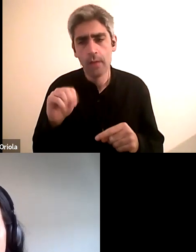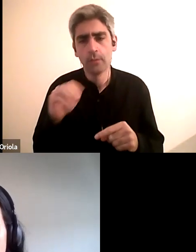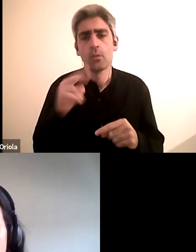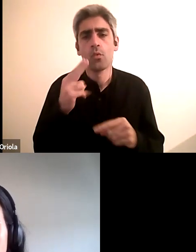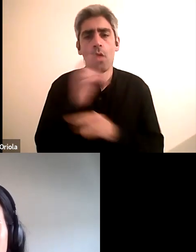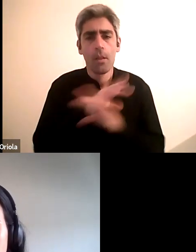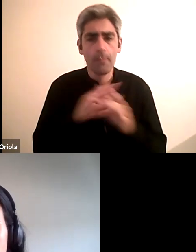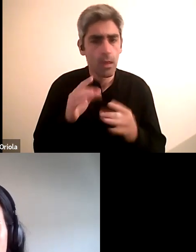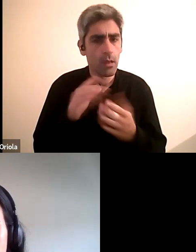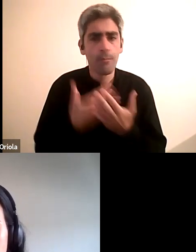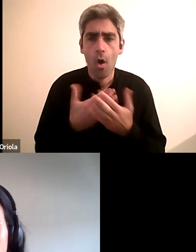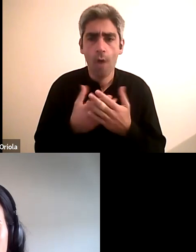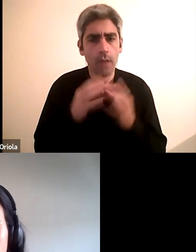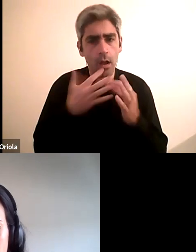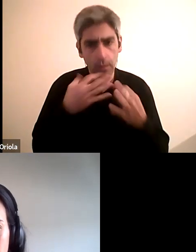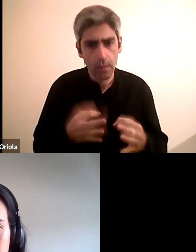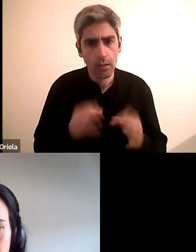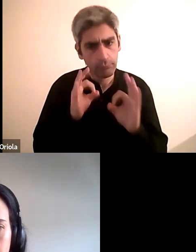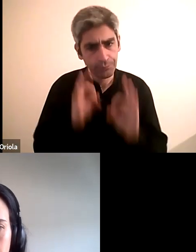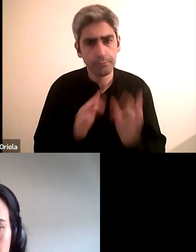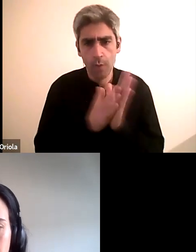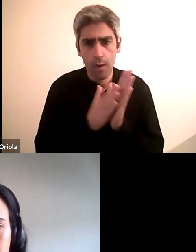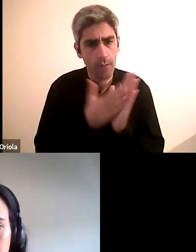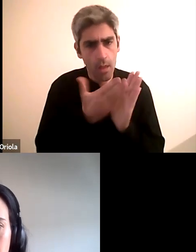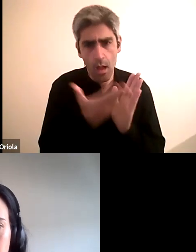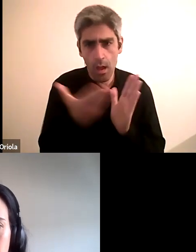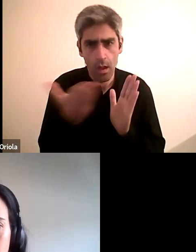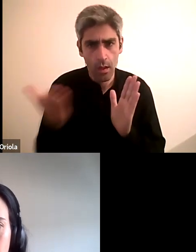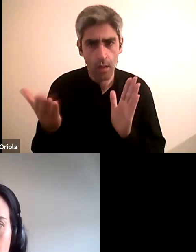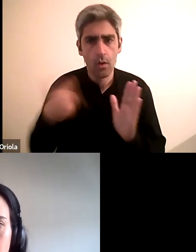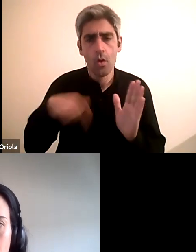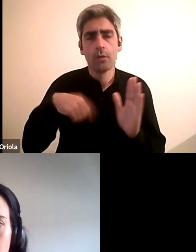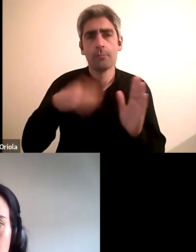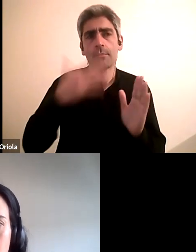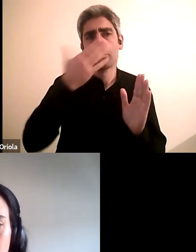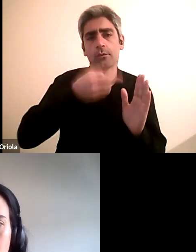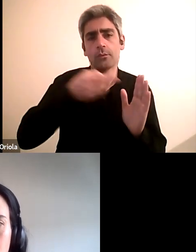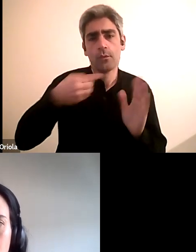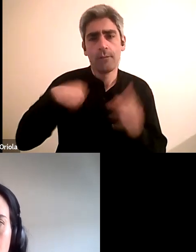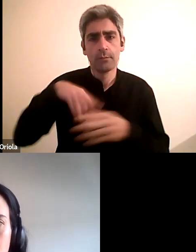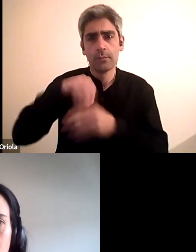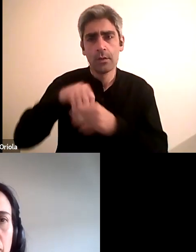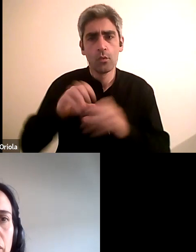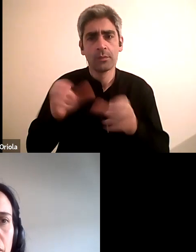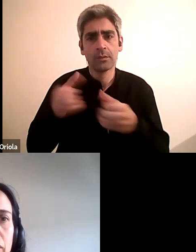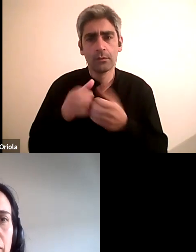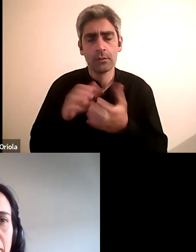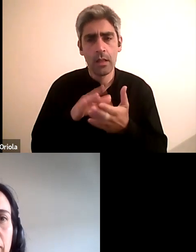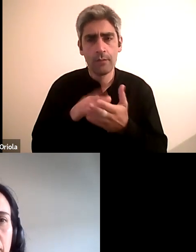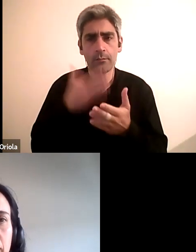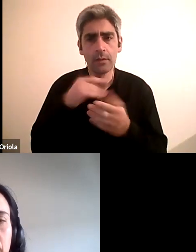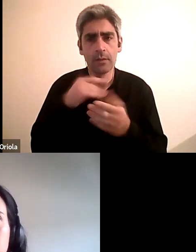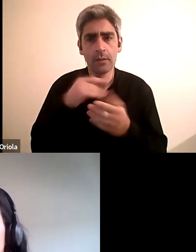está estabilizadíssima. Nós, em 1999, eu fiz parte da Comissão do Livro Branco dos Serviços de Prevenção.